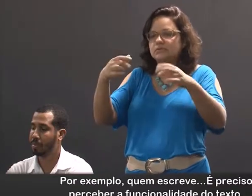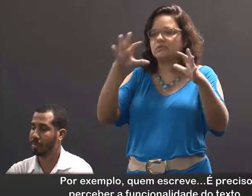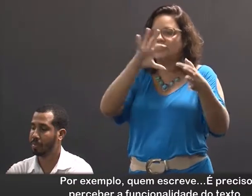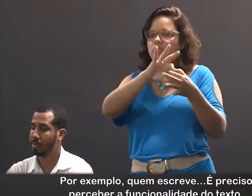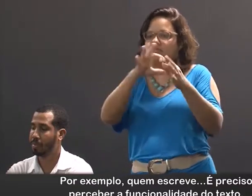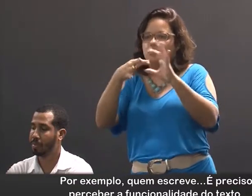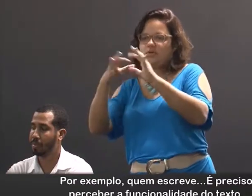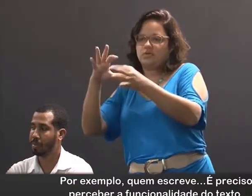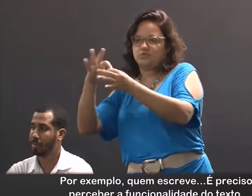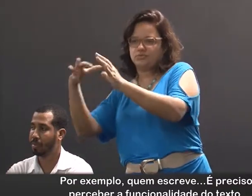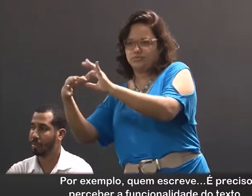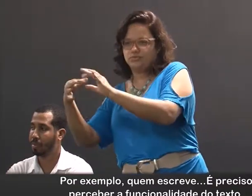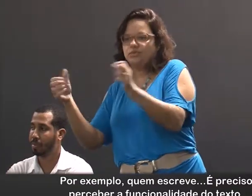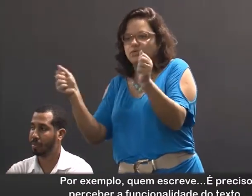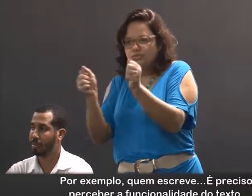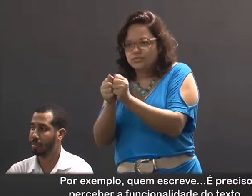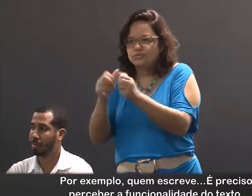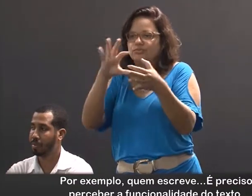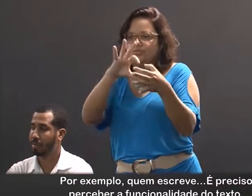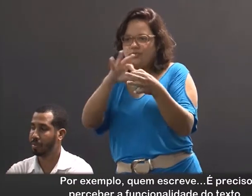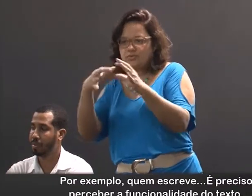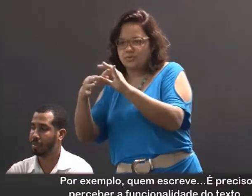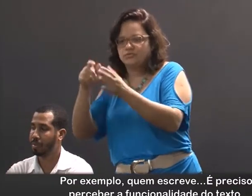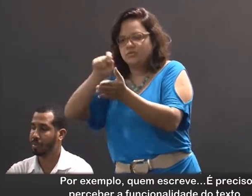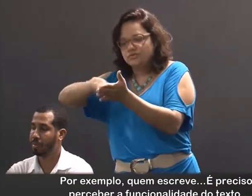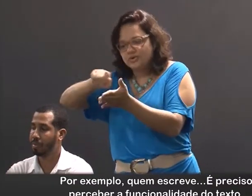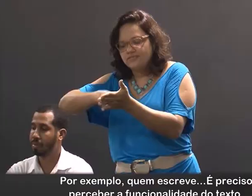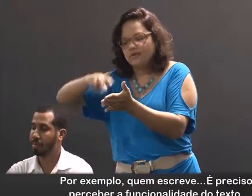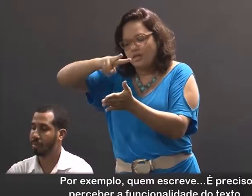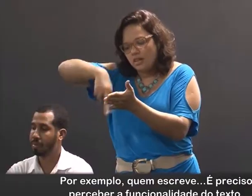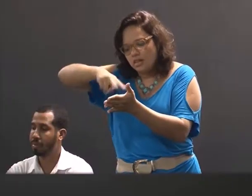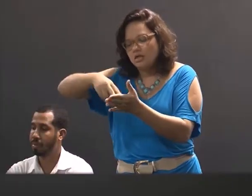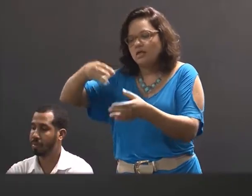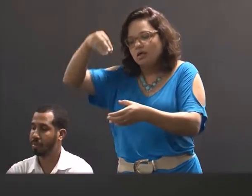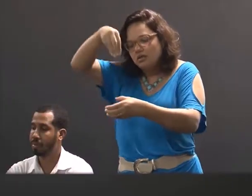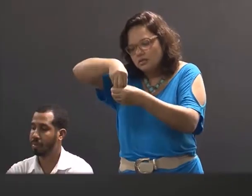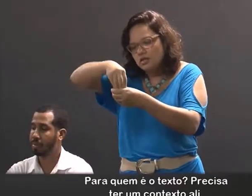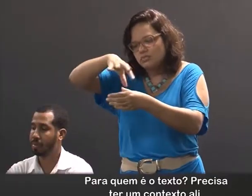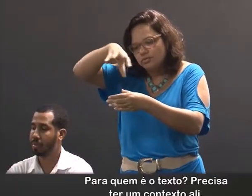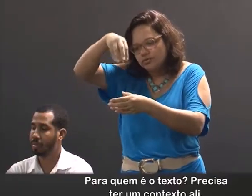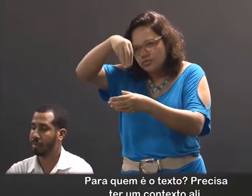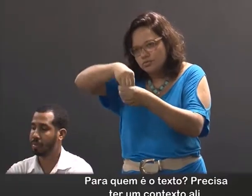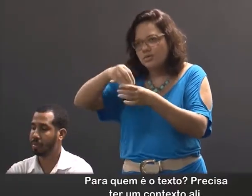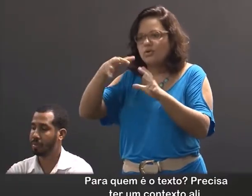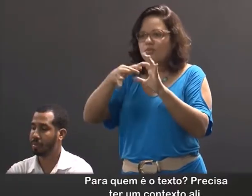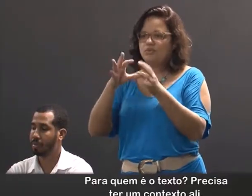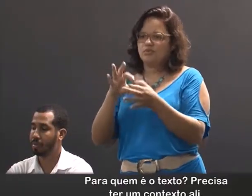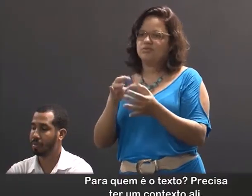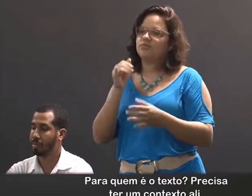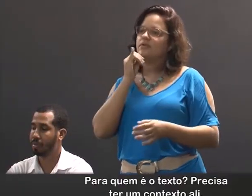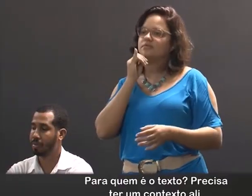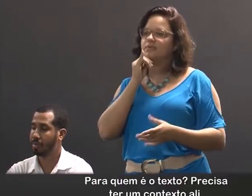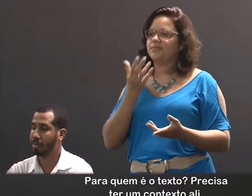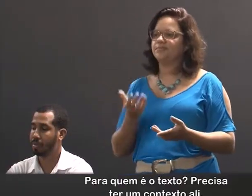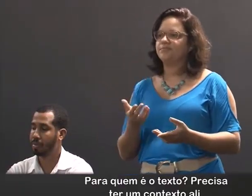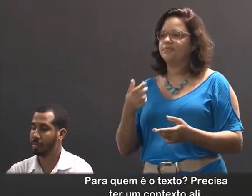é preciso perceber a funcionalidade do texto. Para quem é o texto? Precisa ter um